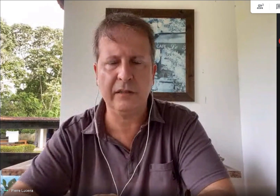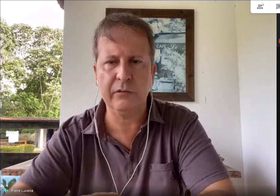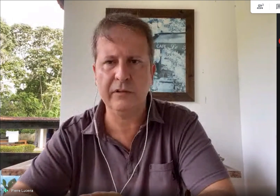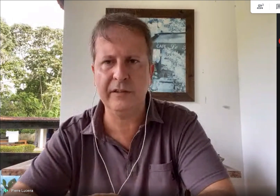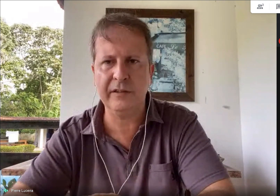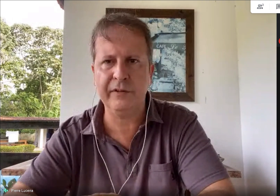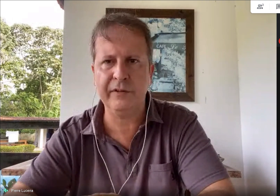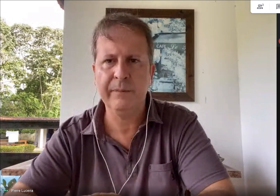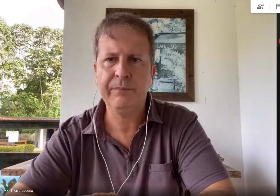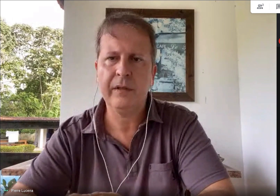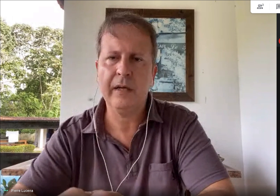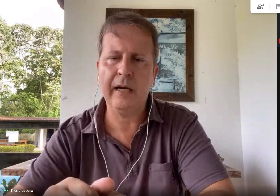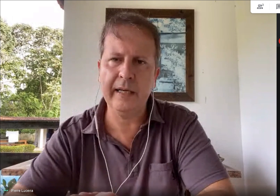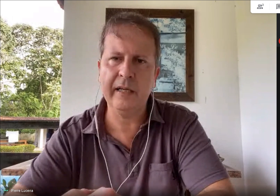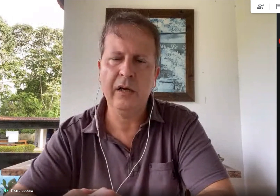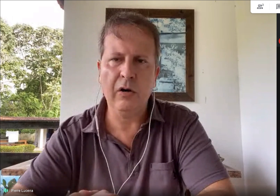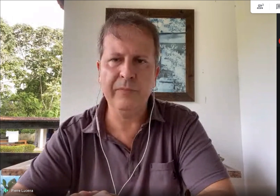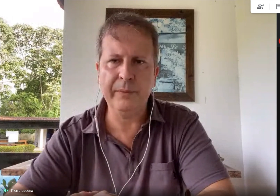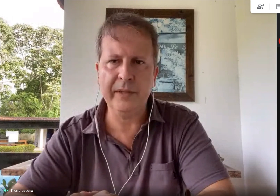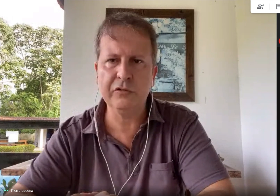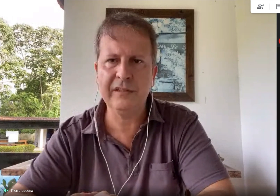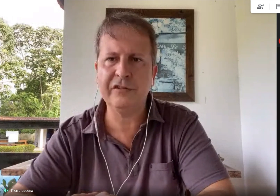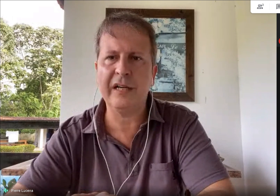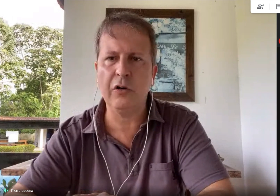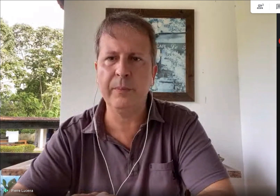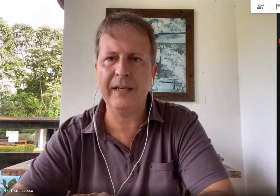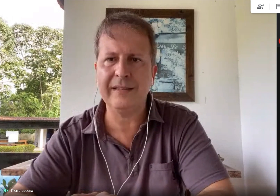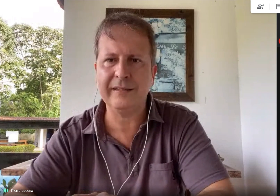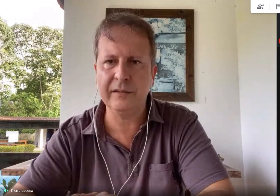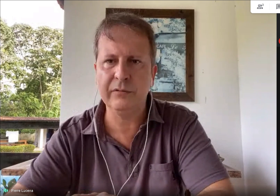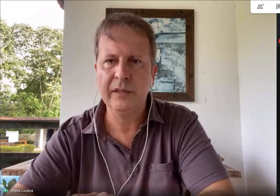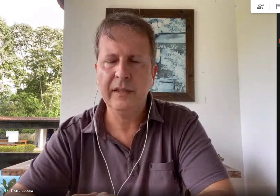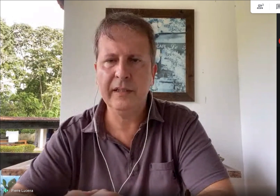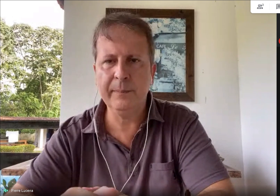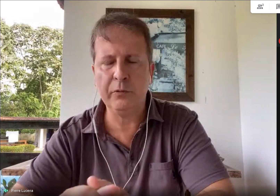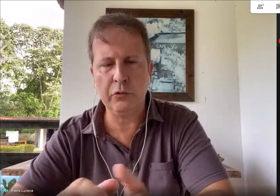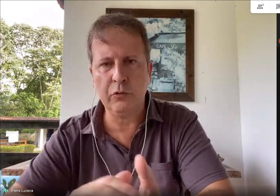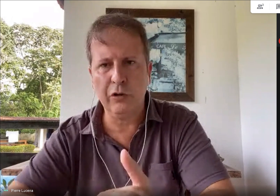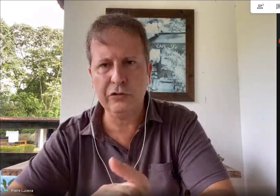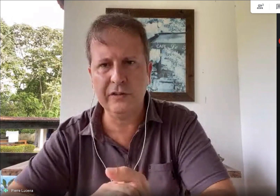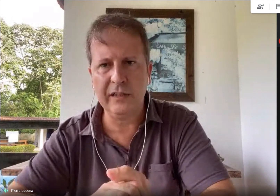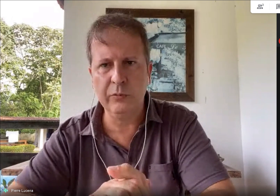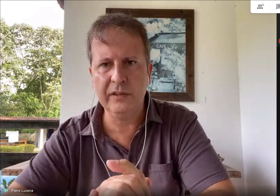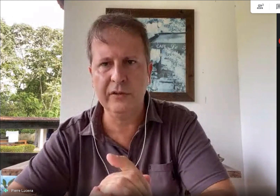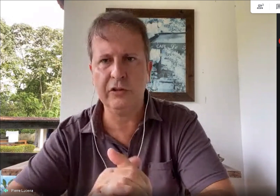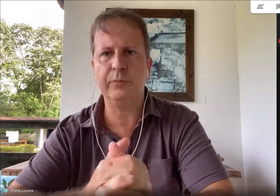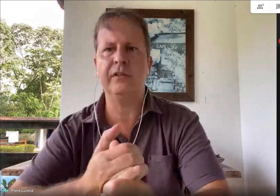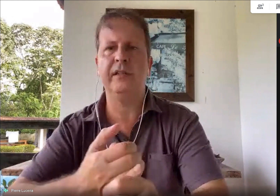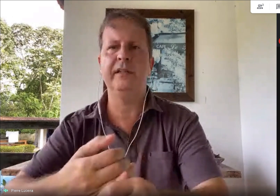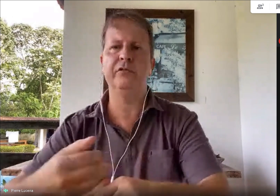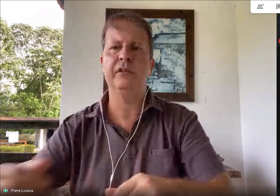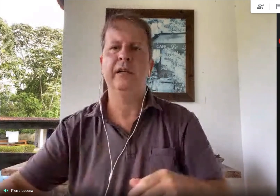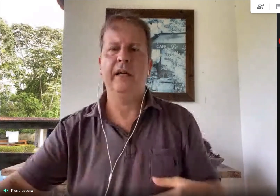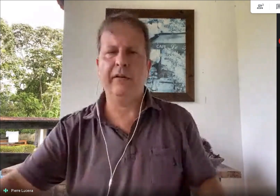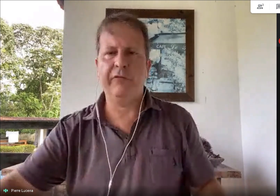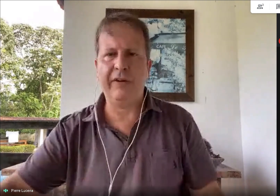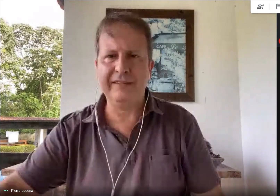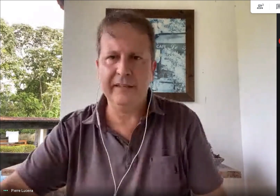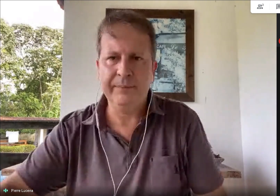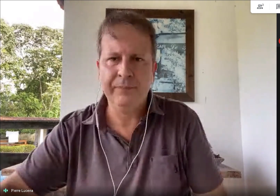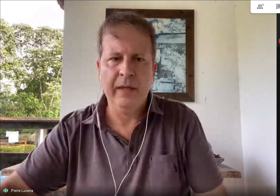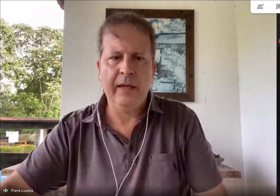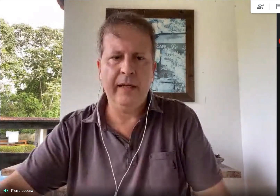na cidade do Recife, além, obviamente, dos dados de aglomeração e de protocolos de saúde que nós